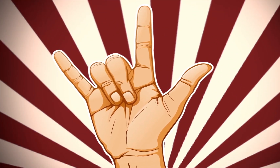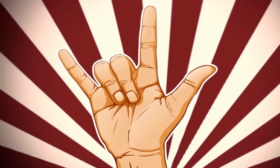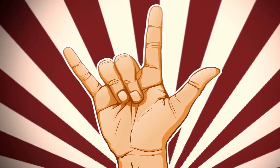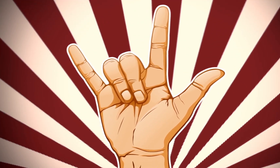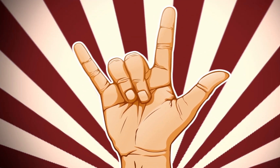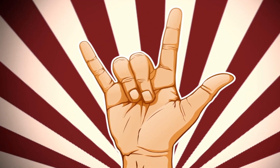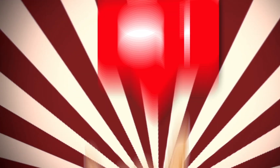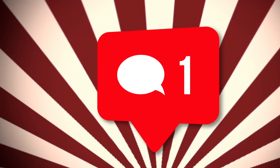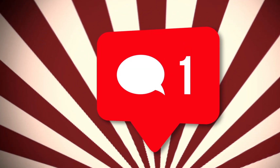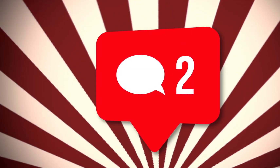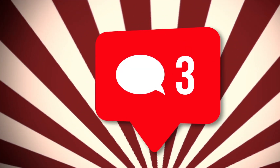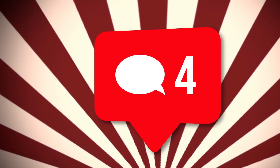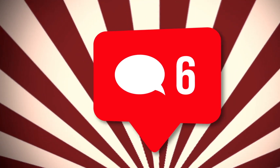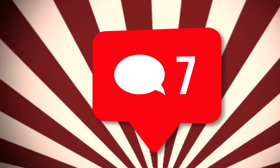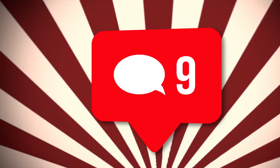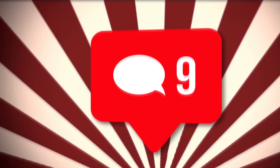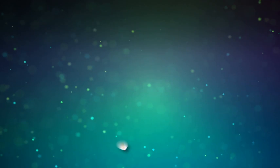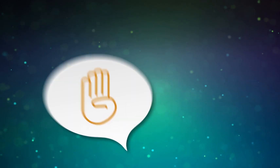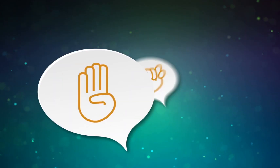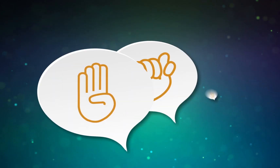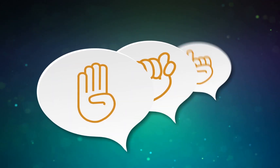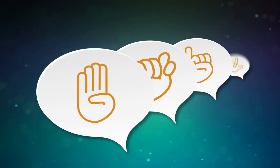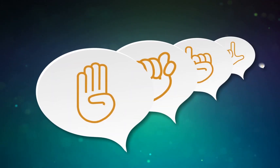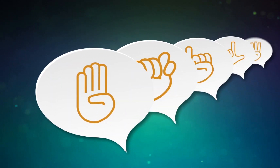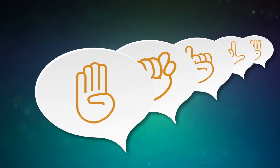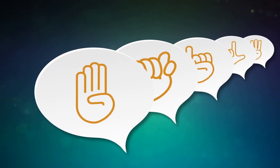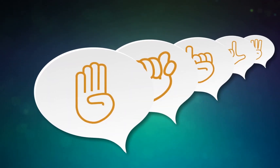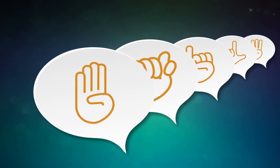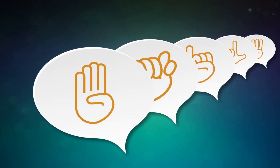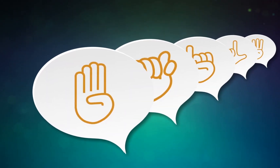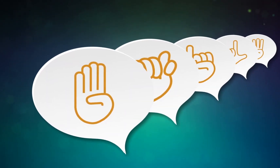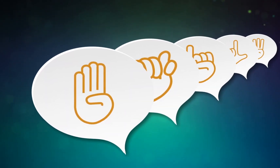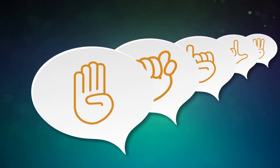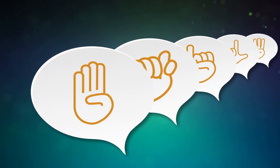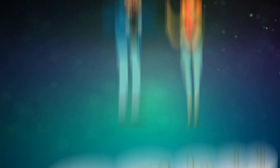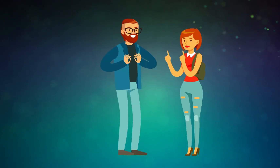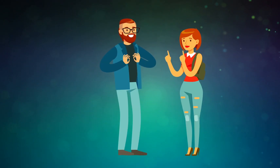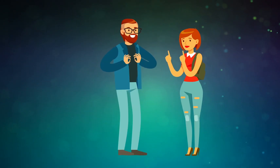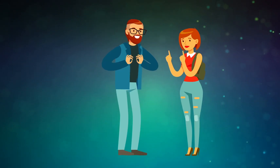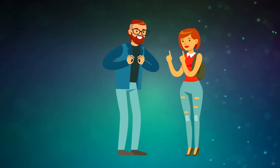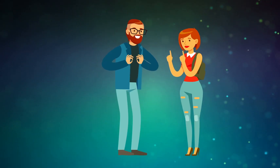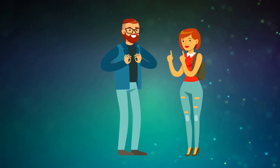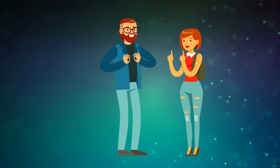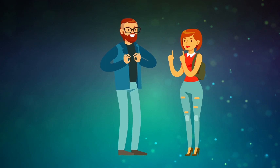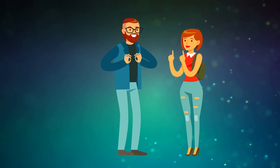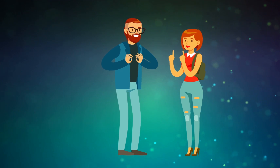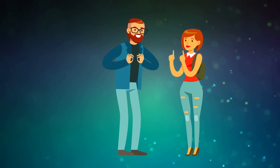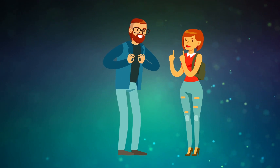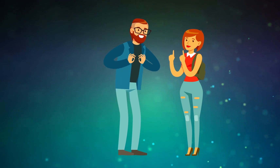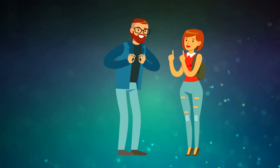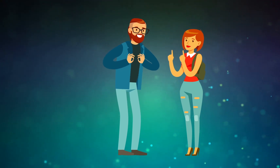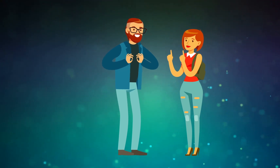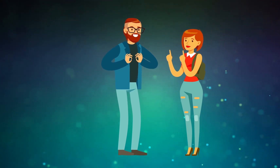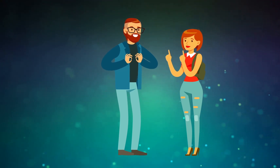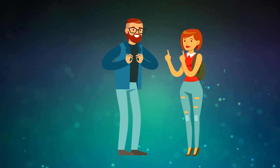？コメント欄で教えてくださいね。それでは次に、アメリカ手話を使う人と話すのに便利な言葉をいく